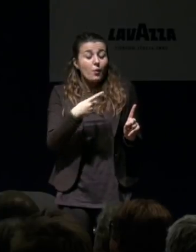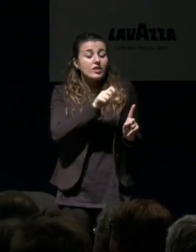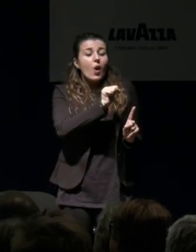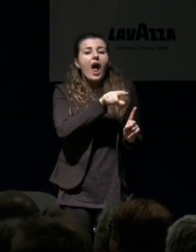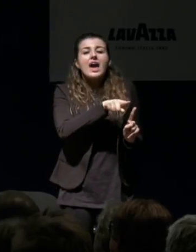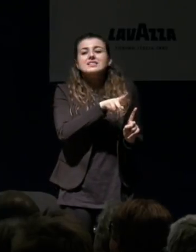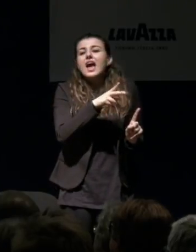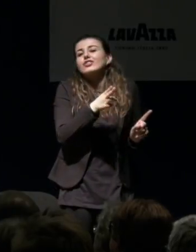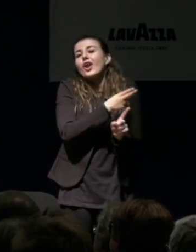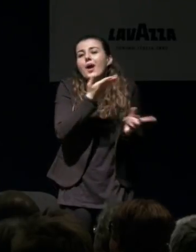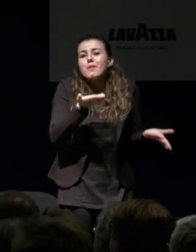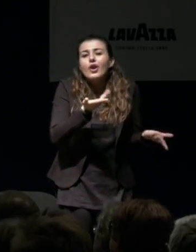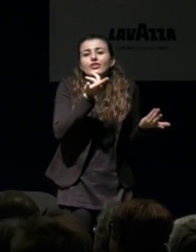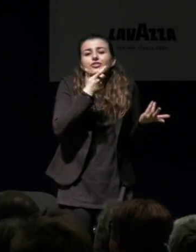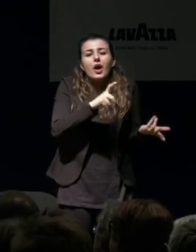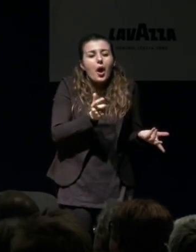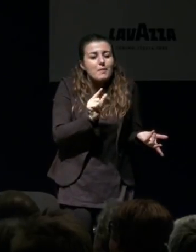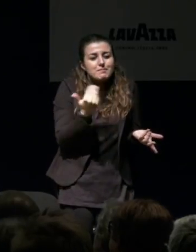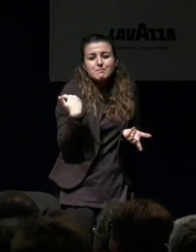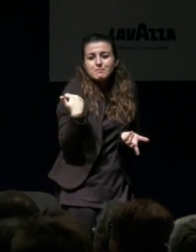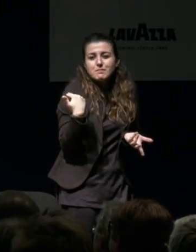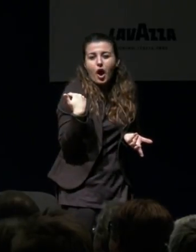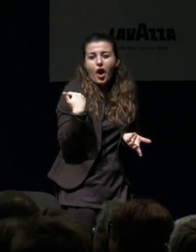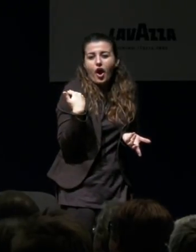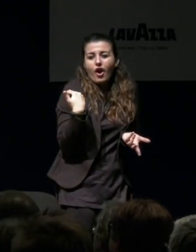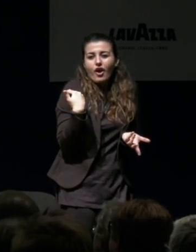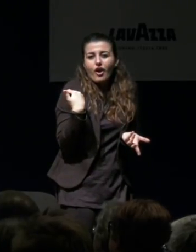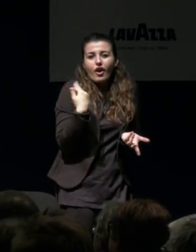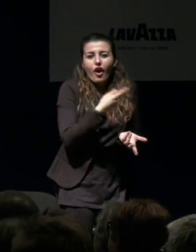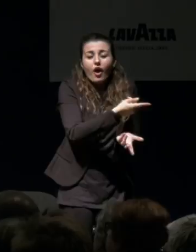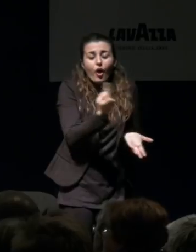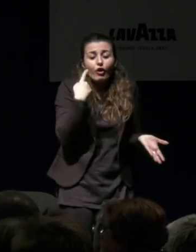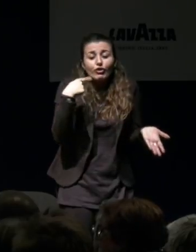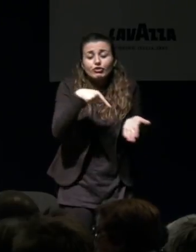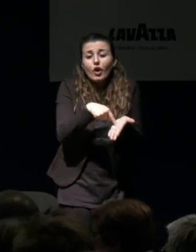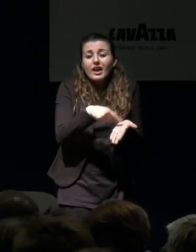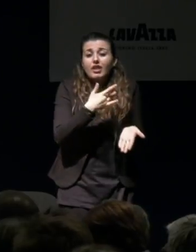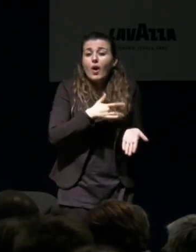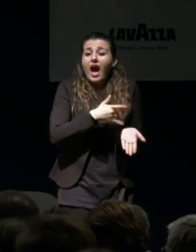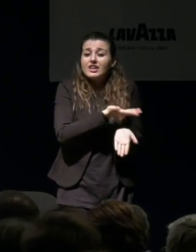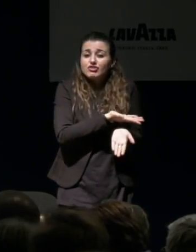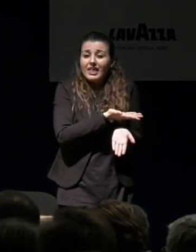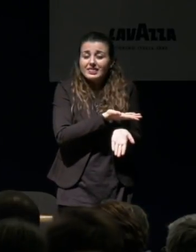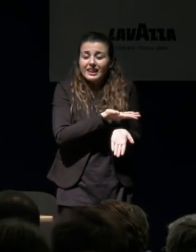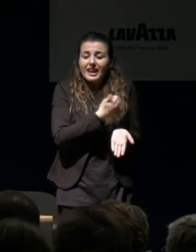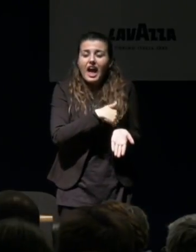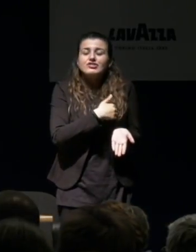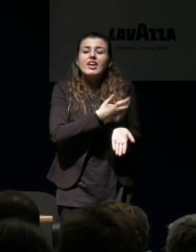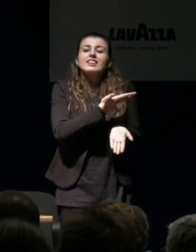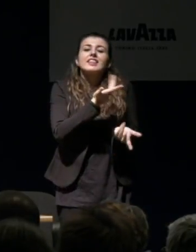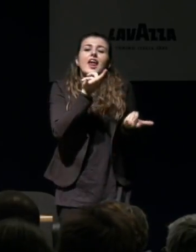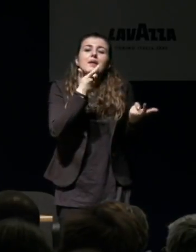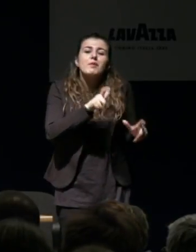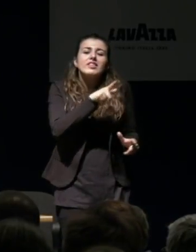era da poco tornato dall'argentina proprio per fare un viaggio di ricerca